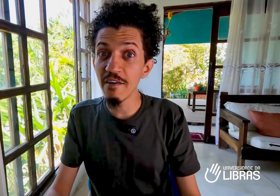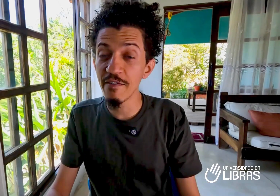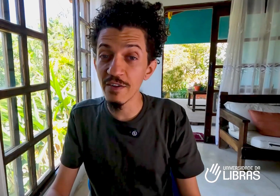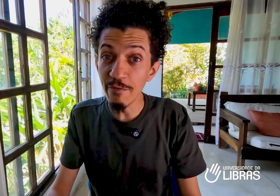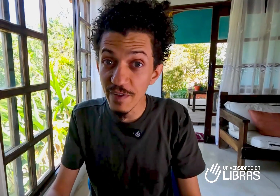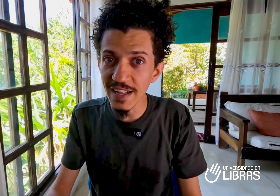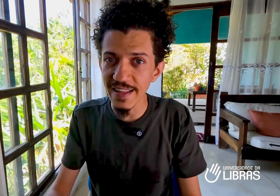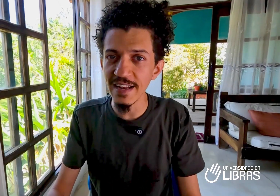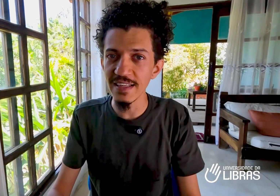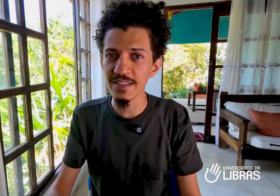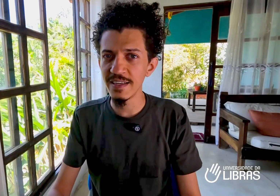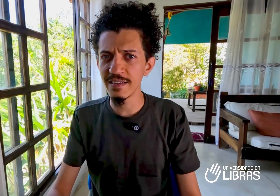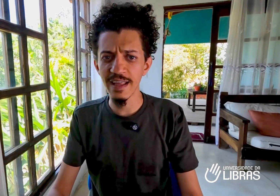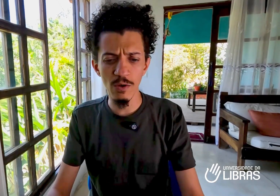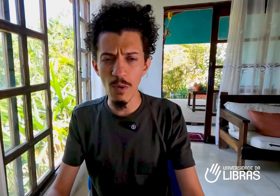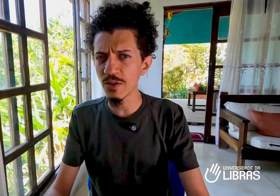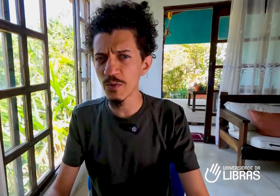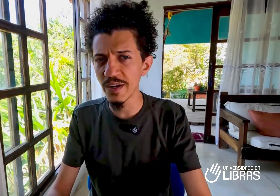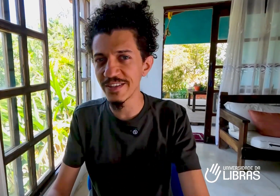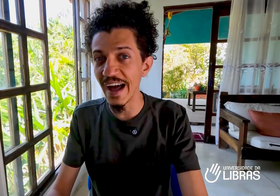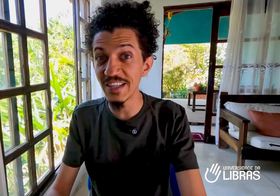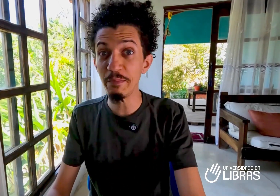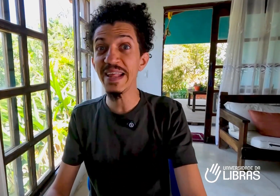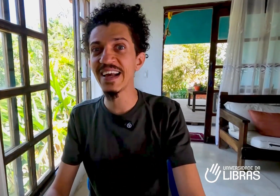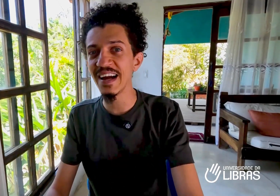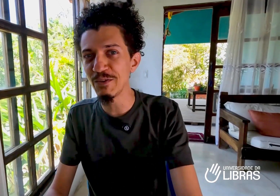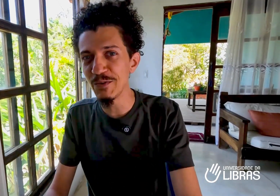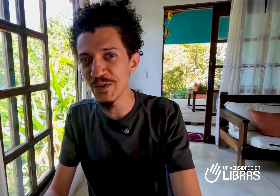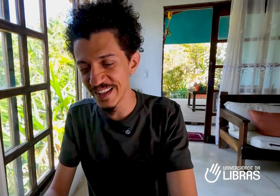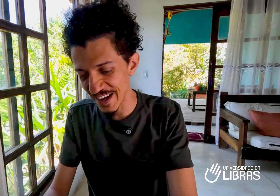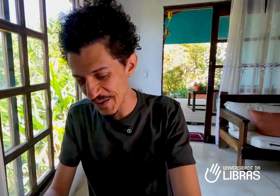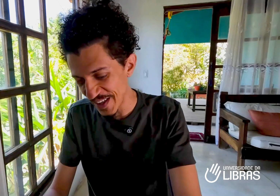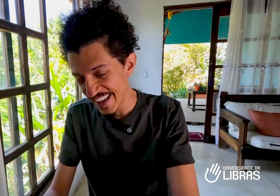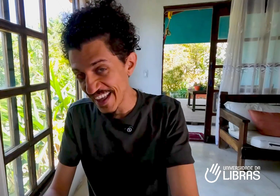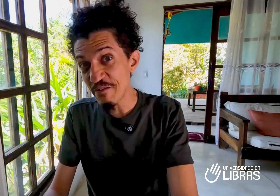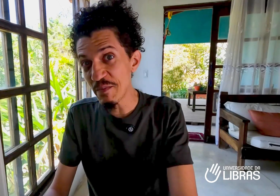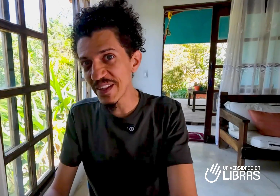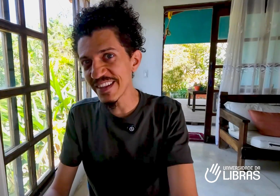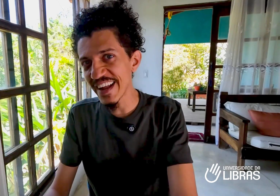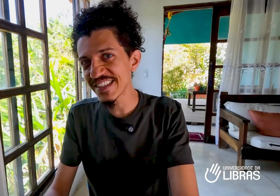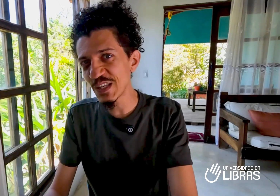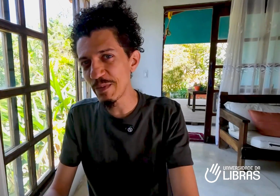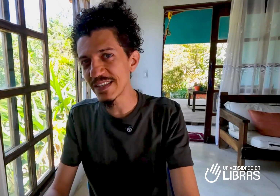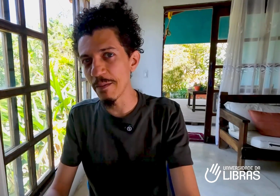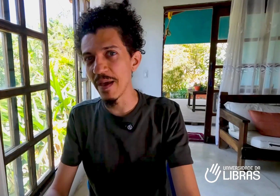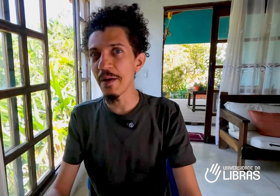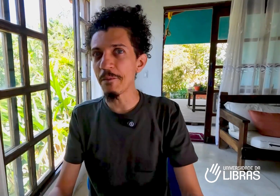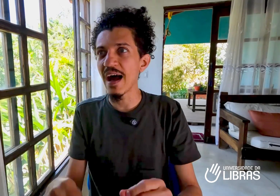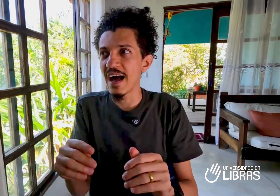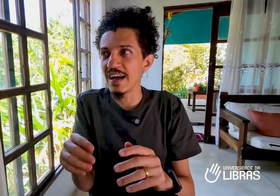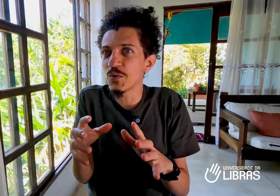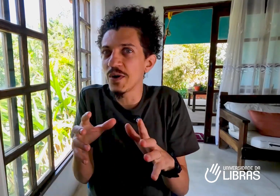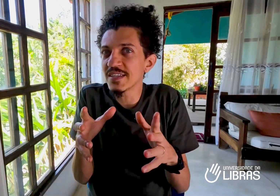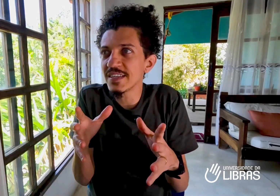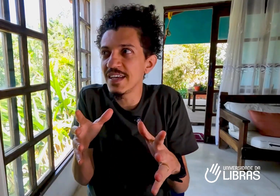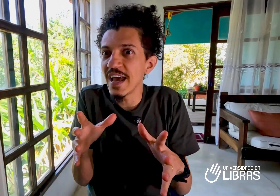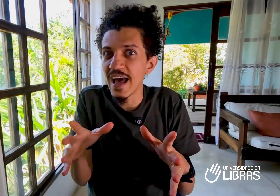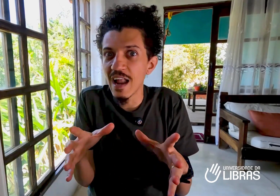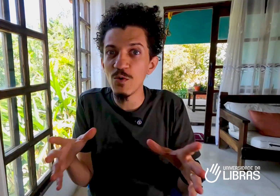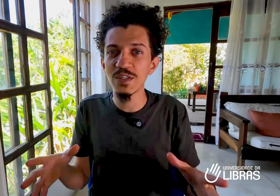observando a filha deles, que tem 4 anos de idade, brincando no quintal. Foi muito interessante perceber as coisas que ela usa para